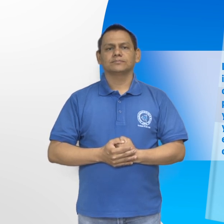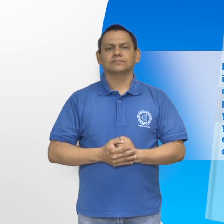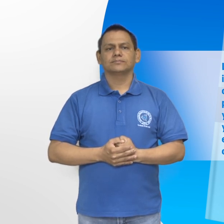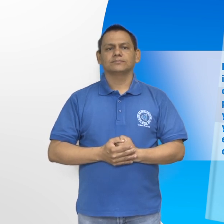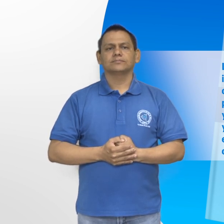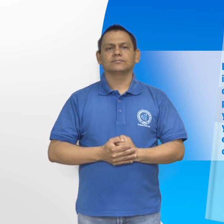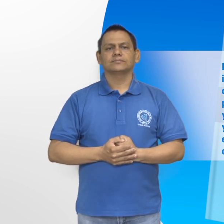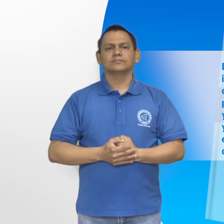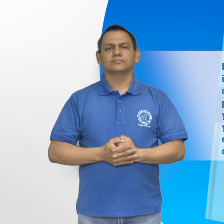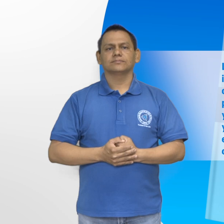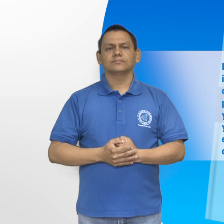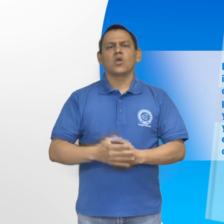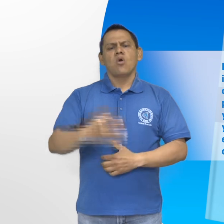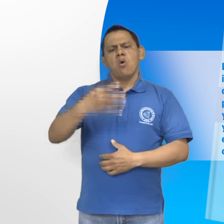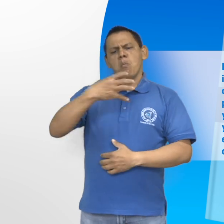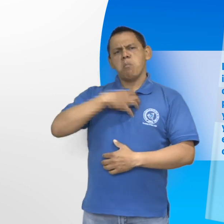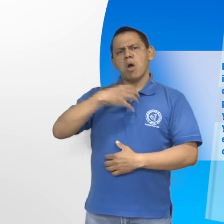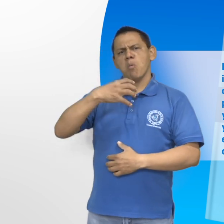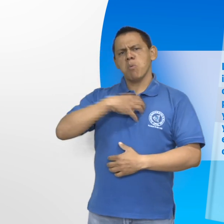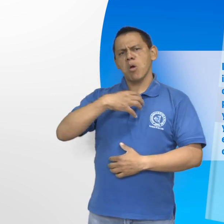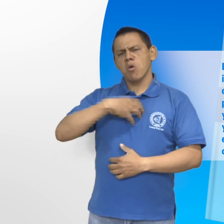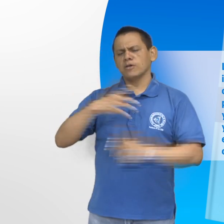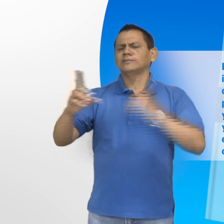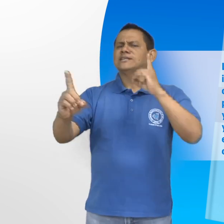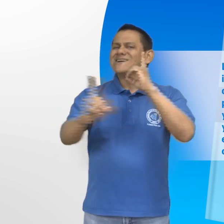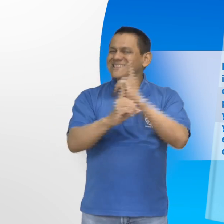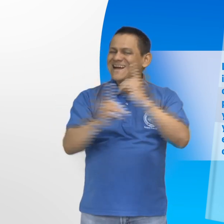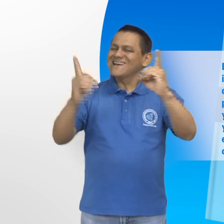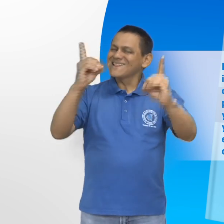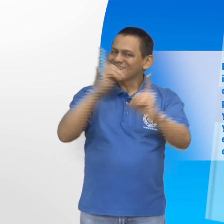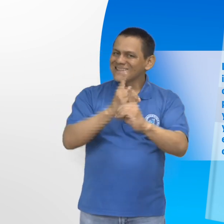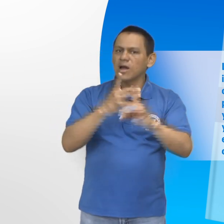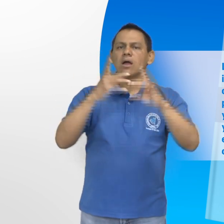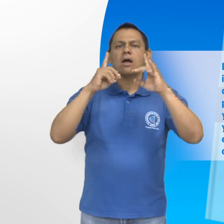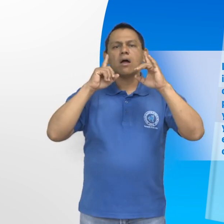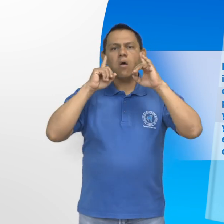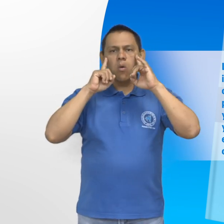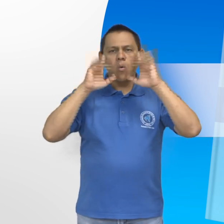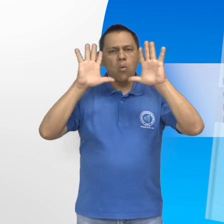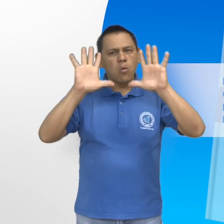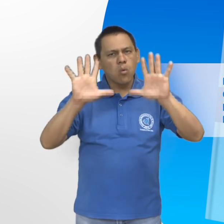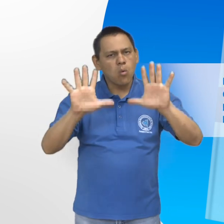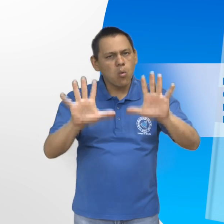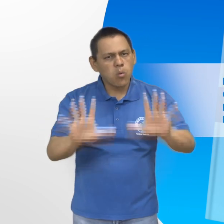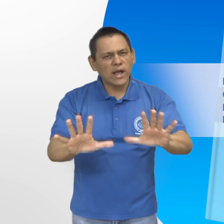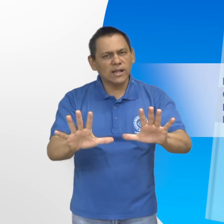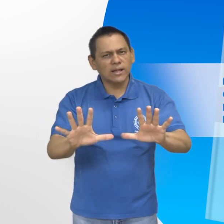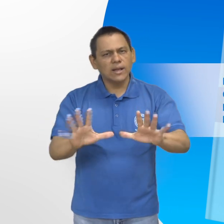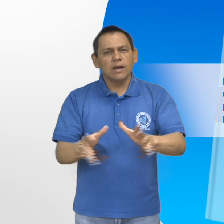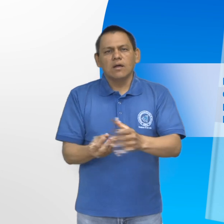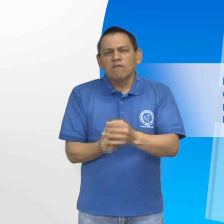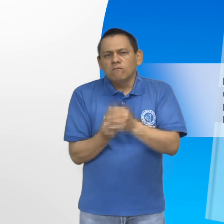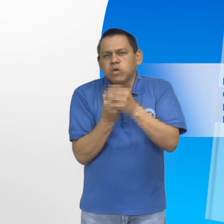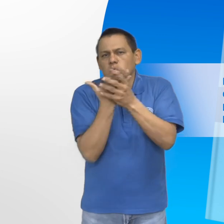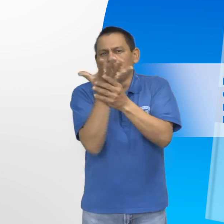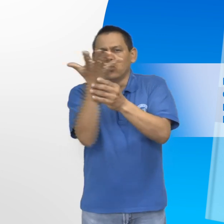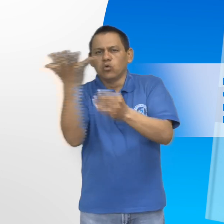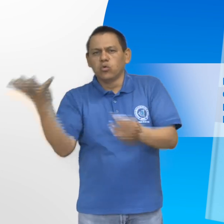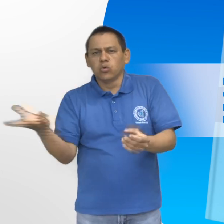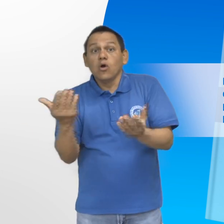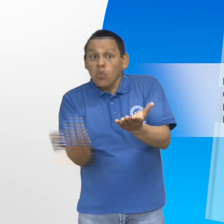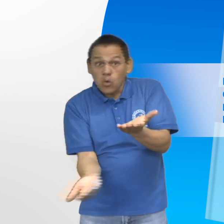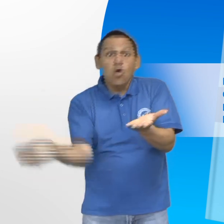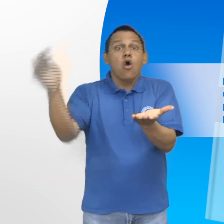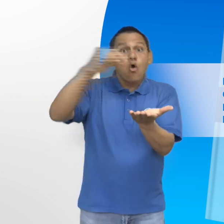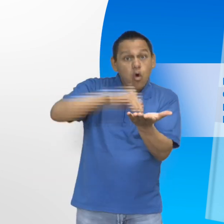y que, por eso, es nuestra Madre Tierra y nuestro hogar común. Debemos proteger y